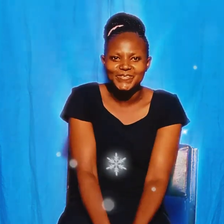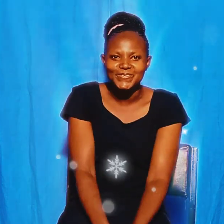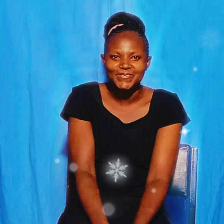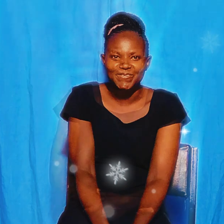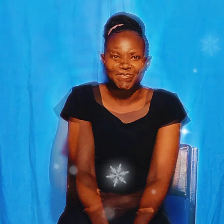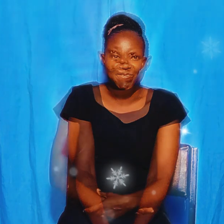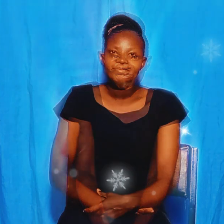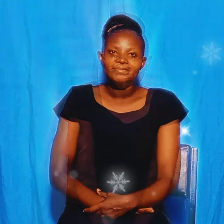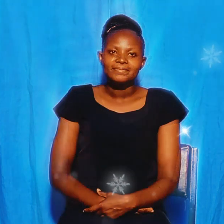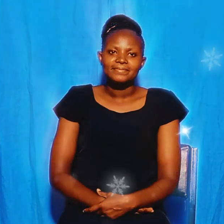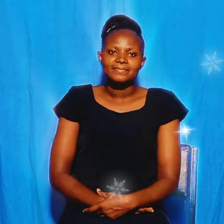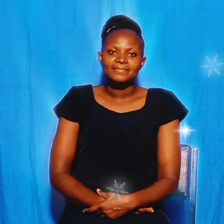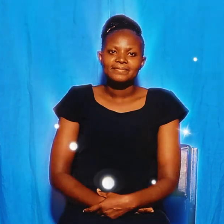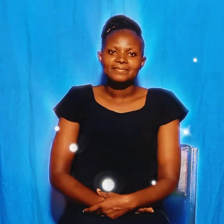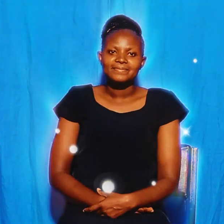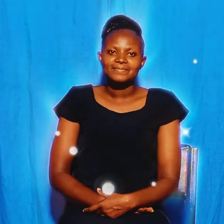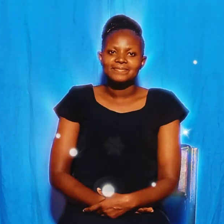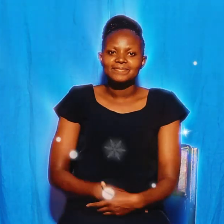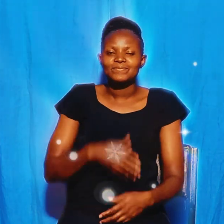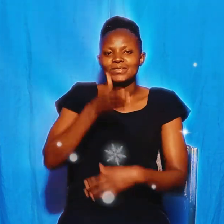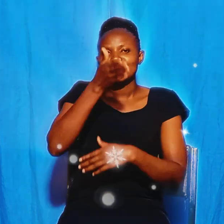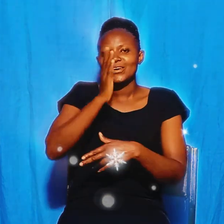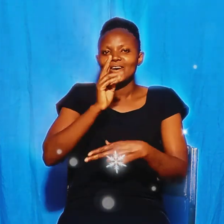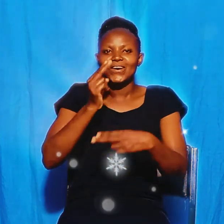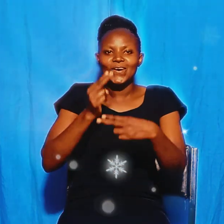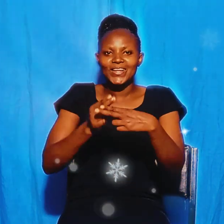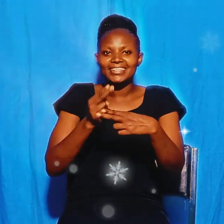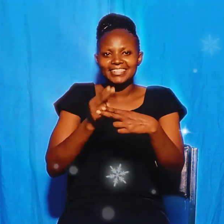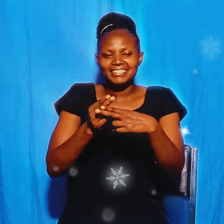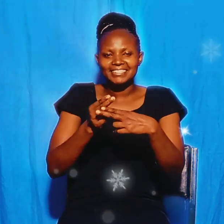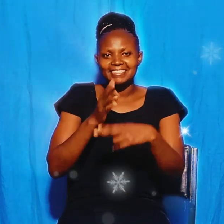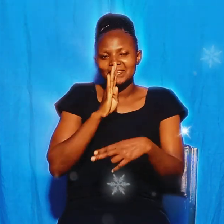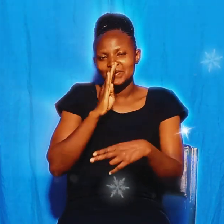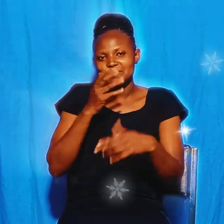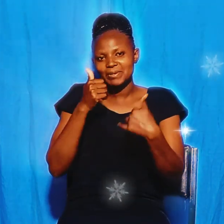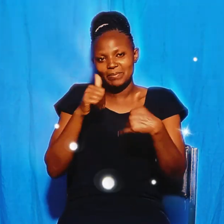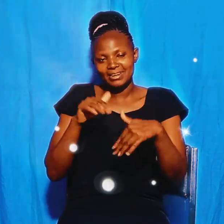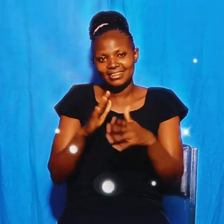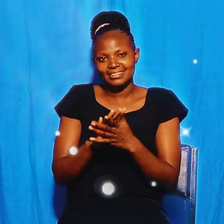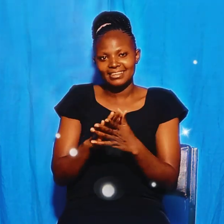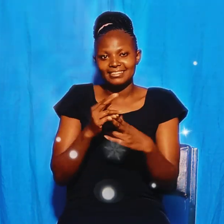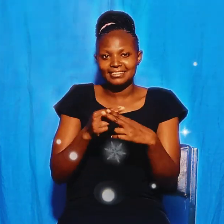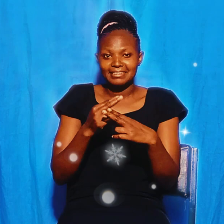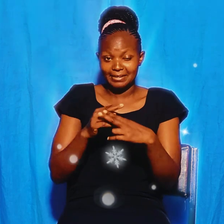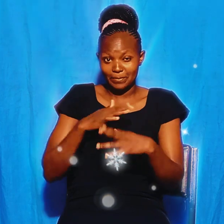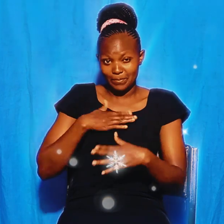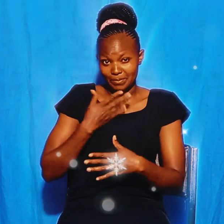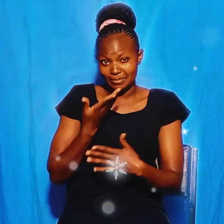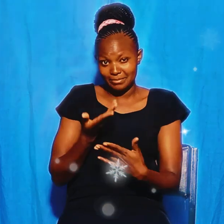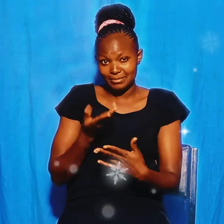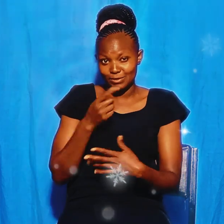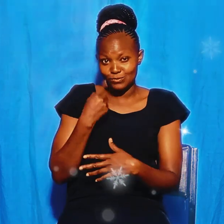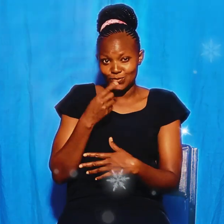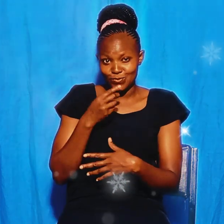Isitwa ya ngaihi ya thimwe. Kwa masitwa ni Tawafranceska Wanja Kerori,